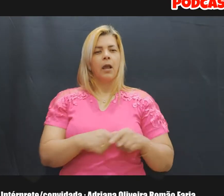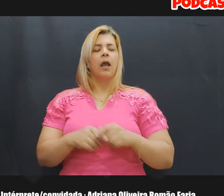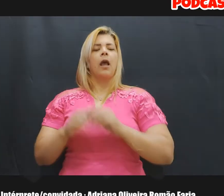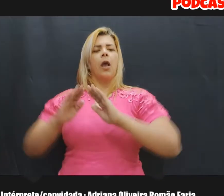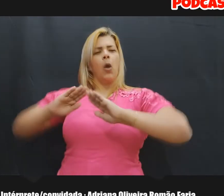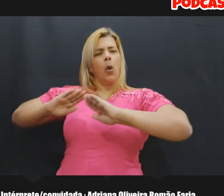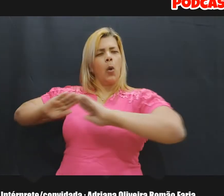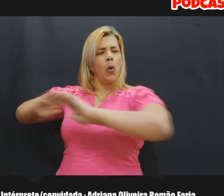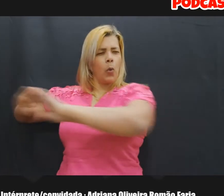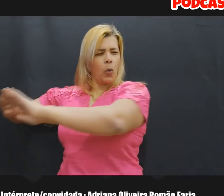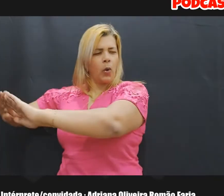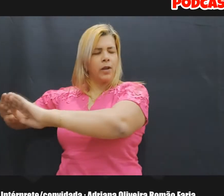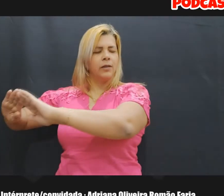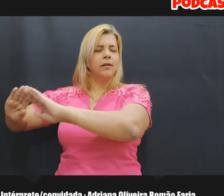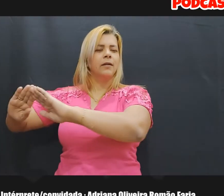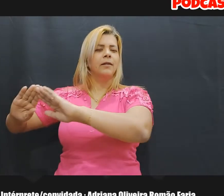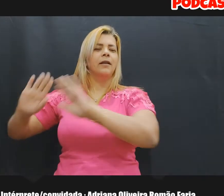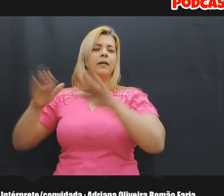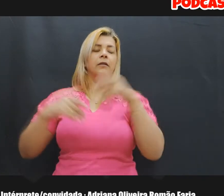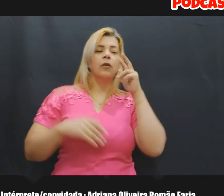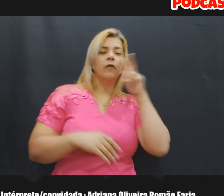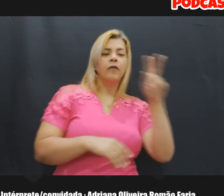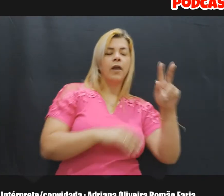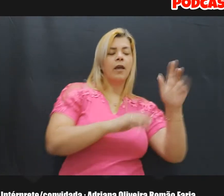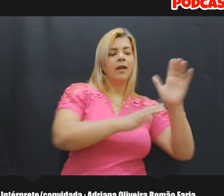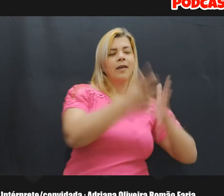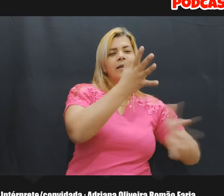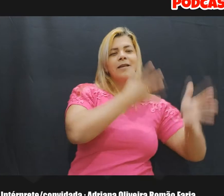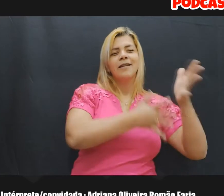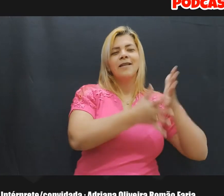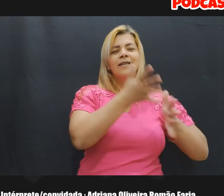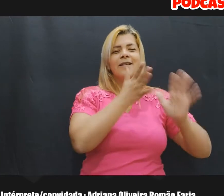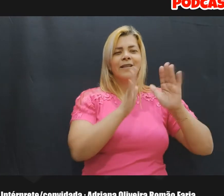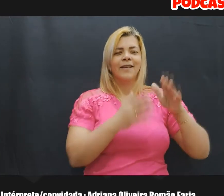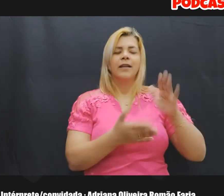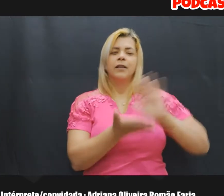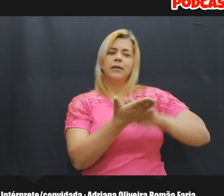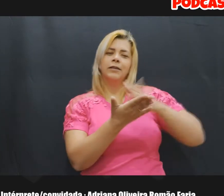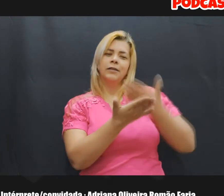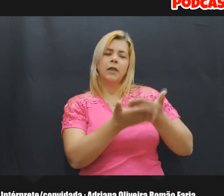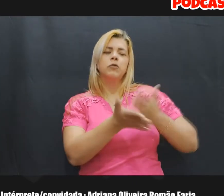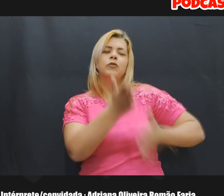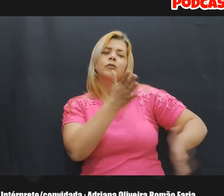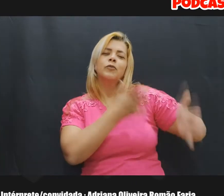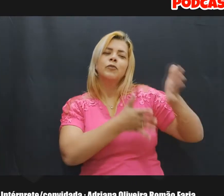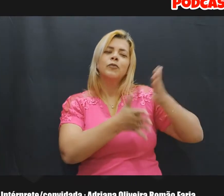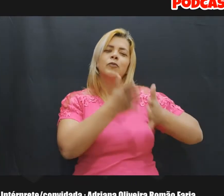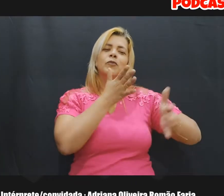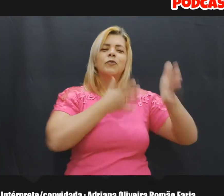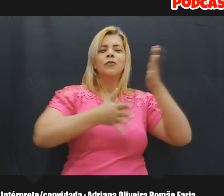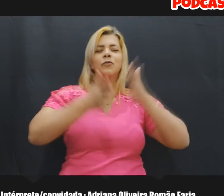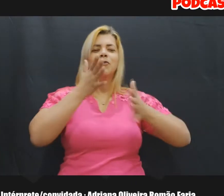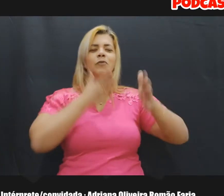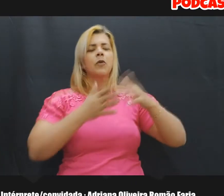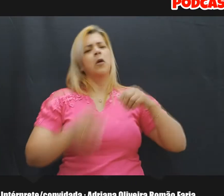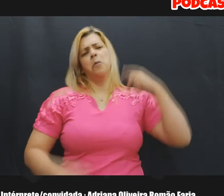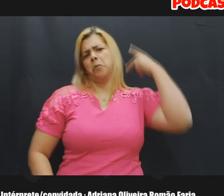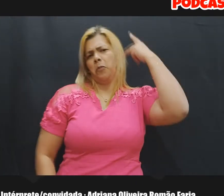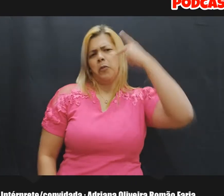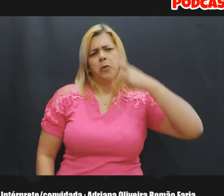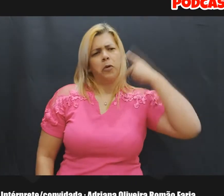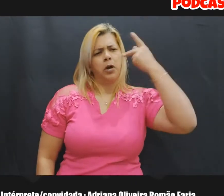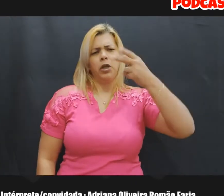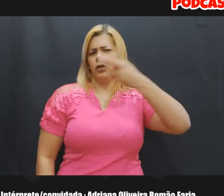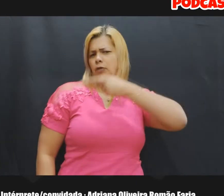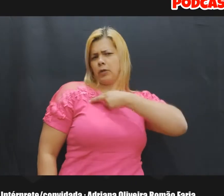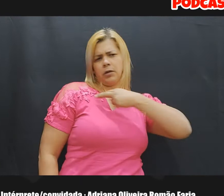passando, a gente tem visto muitas lives, né, de vários segmentos, seja no contexto político, no contexto religioso,